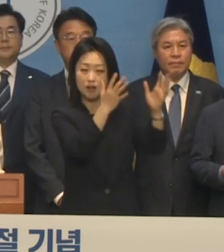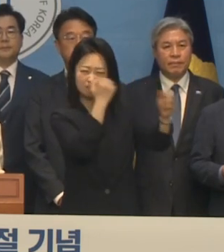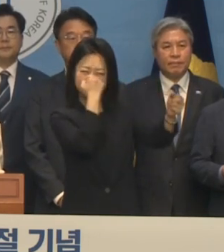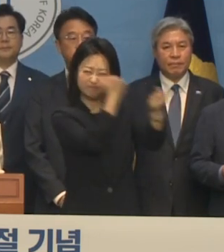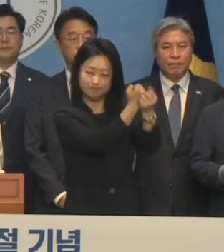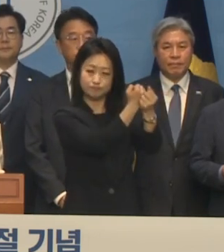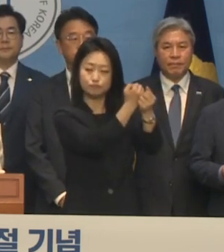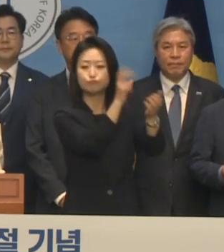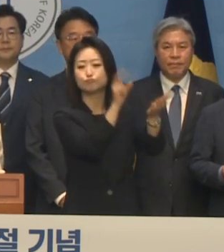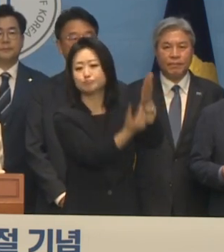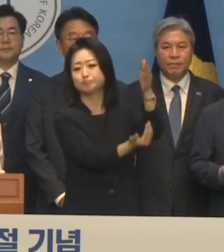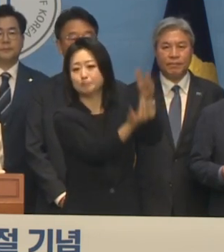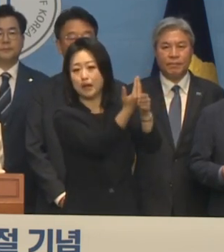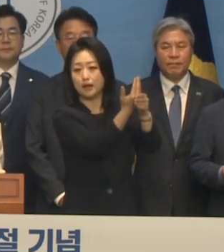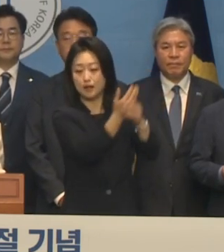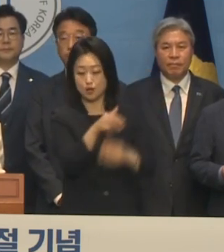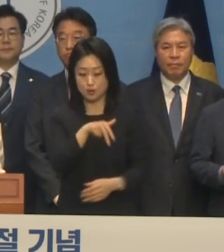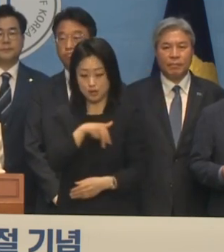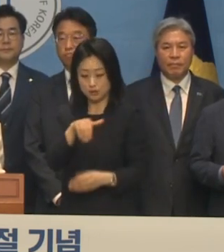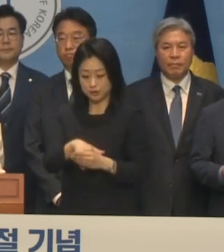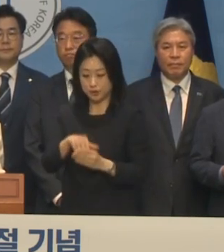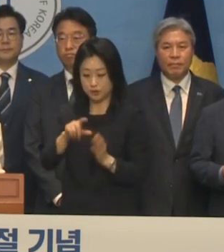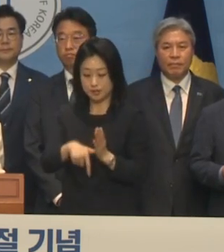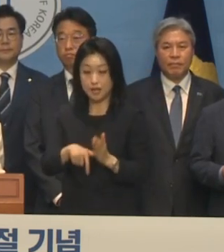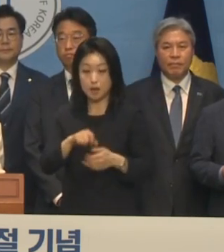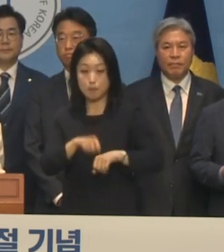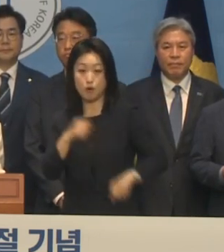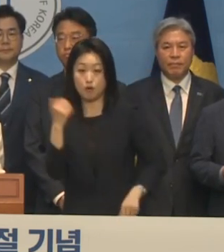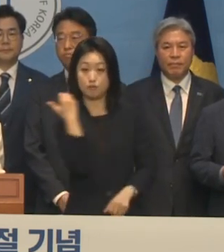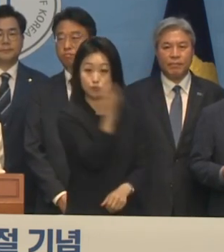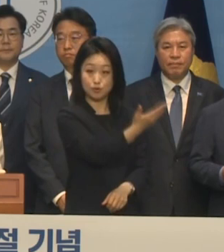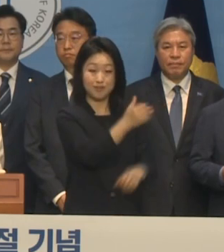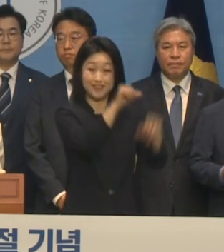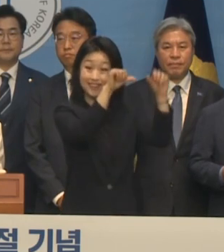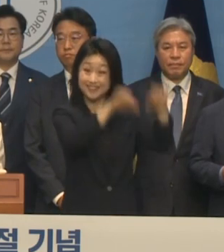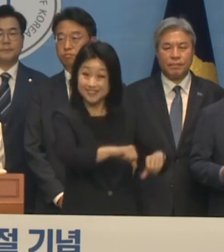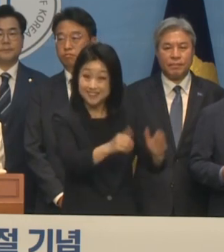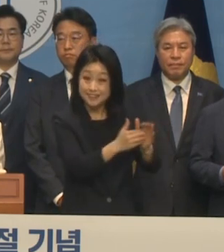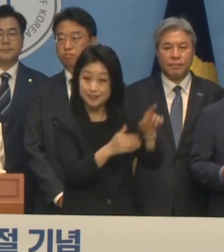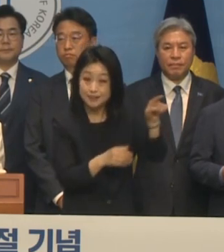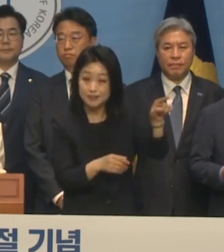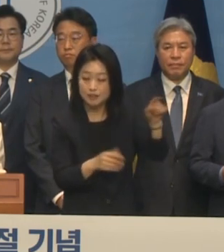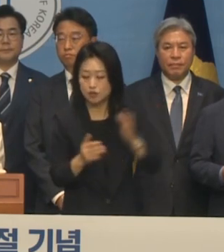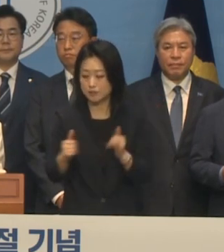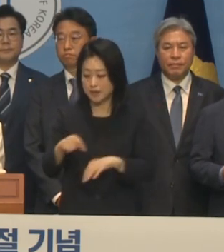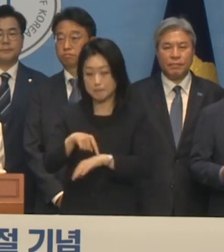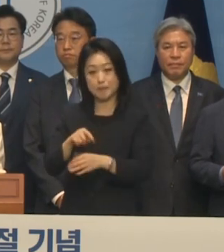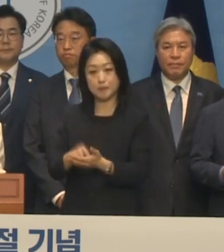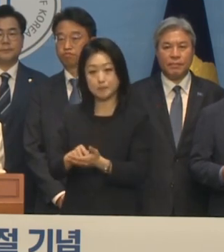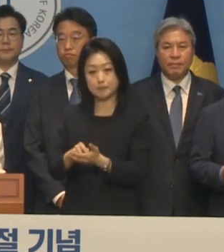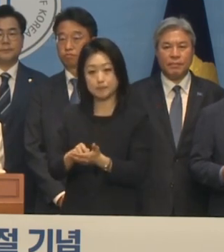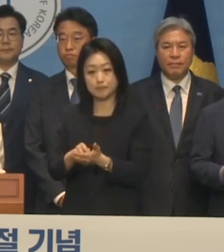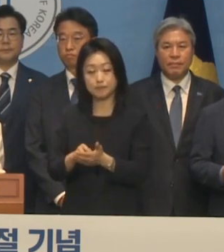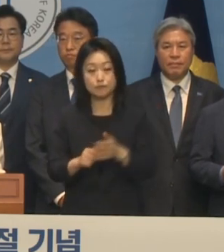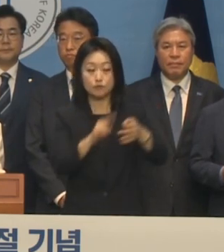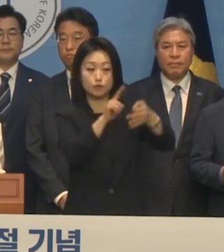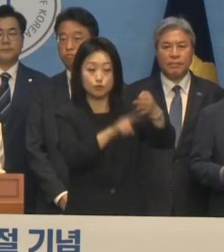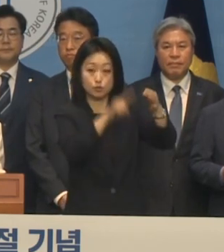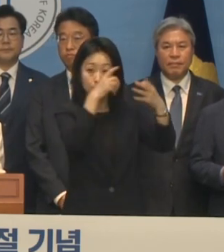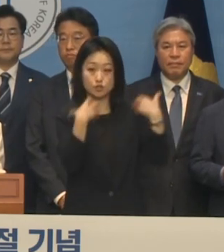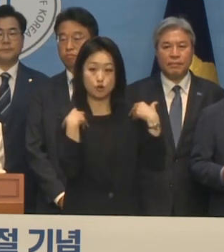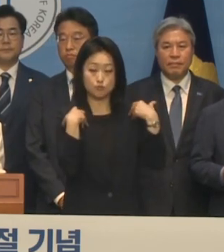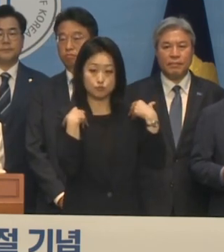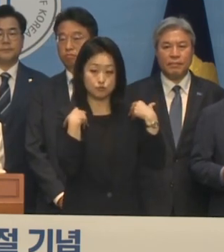폭정과 퇴행으로 이번 총선에서 국민의 심판을 받았습니다. 민심은 윤석열 정권의 국정기조